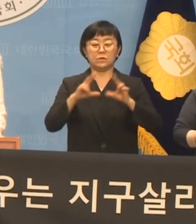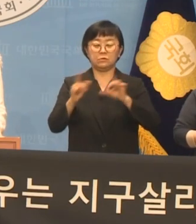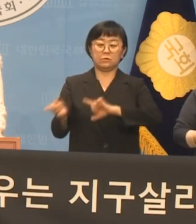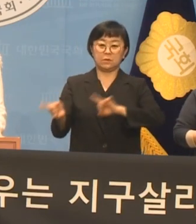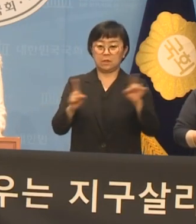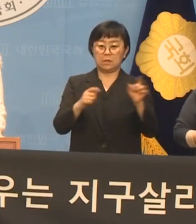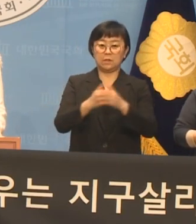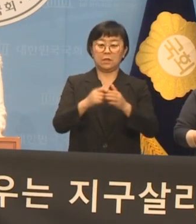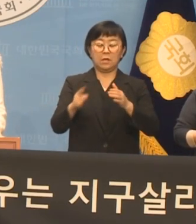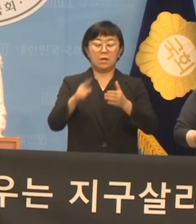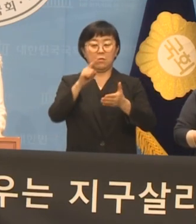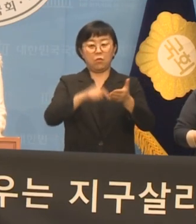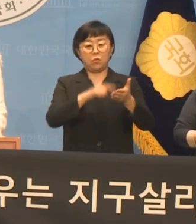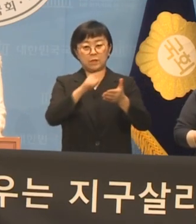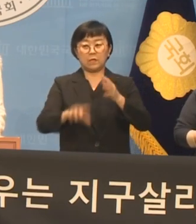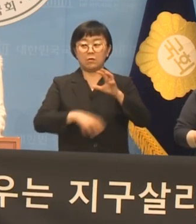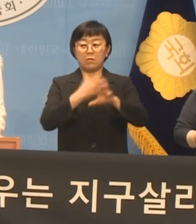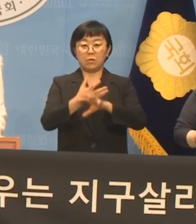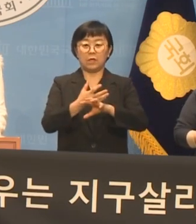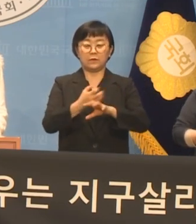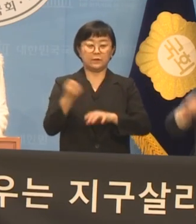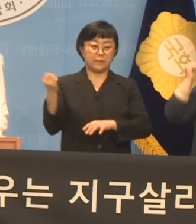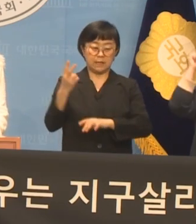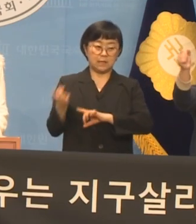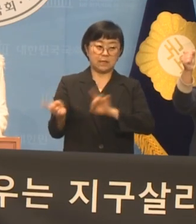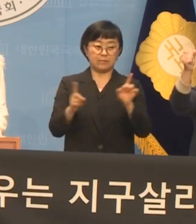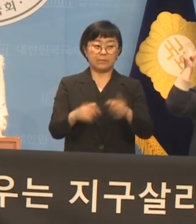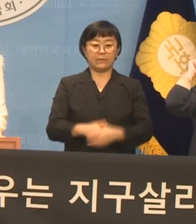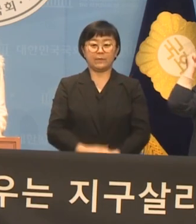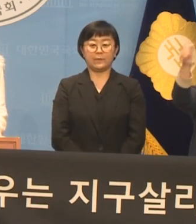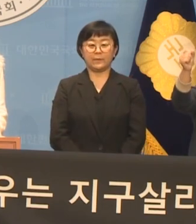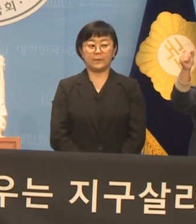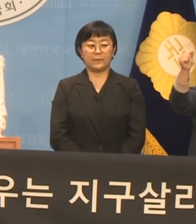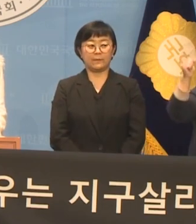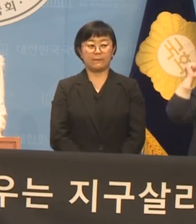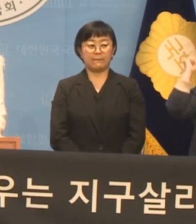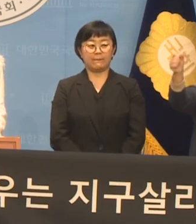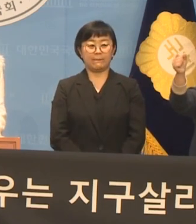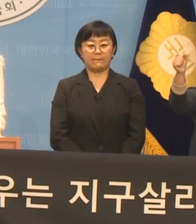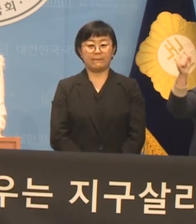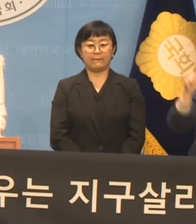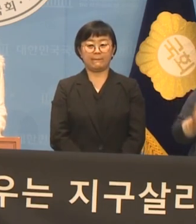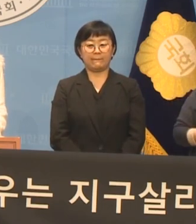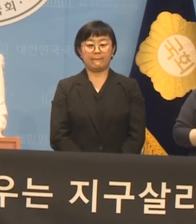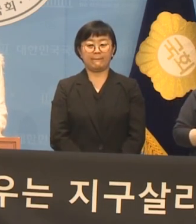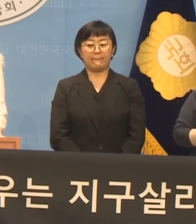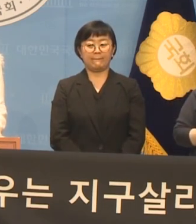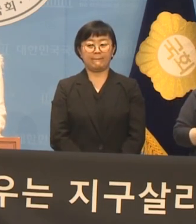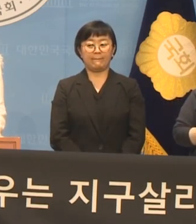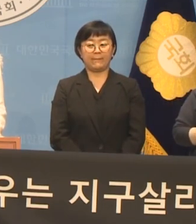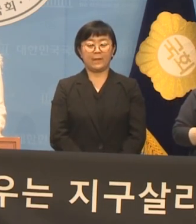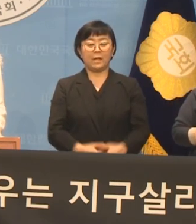살리는 생태보상혁명으로 되살리자. 되살리자. 되살리자. 되살리자. 되살리자. 되살리자.